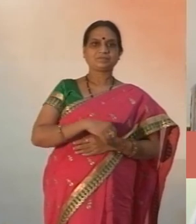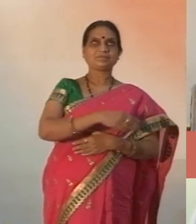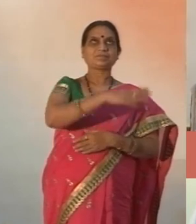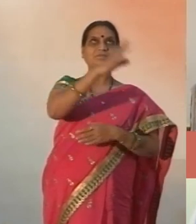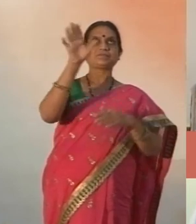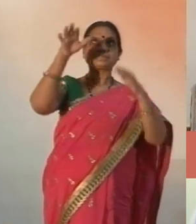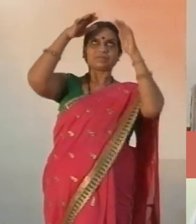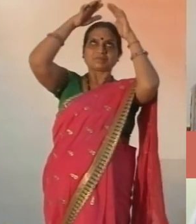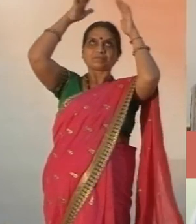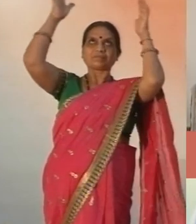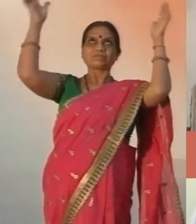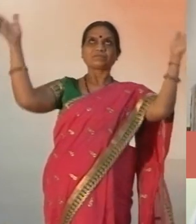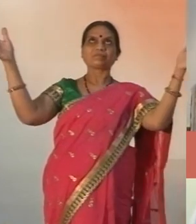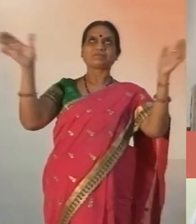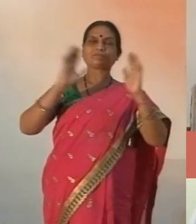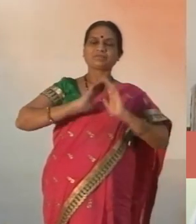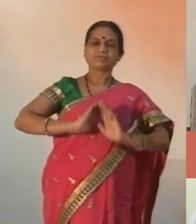छत्र छाया में रहना चाहते हैं,